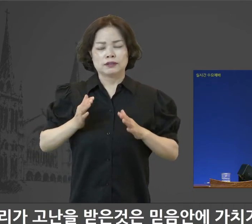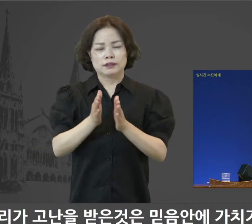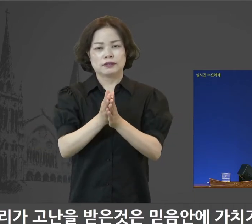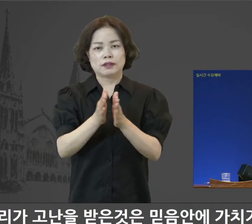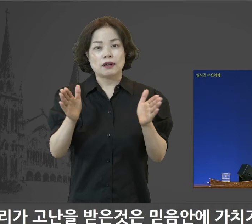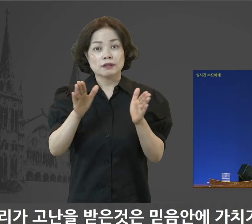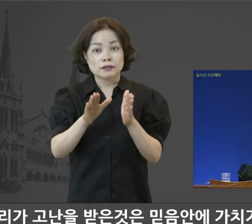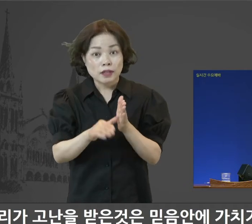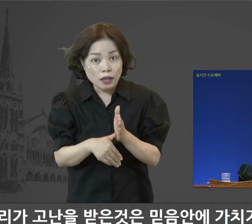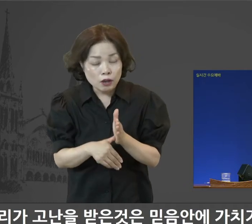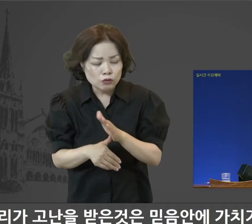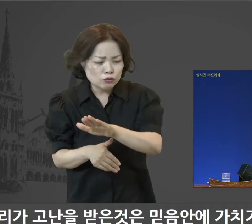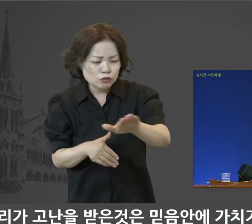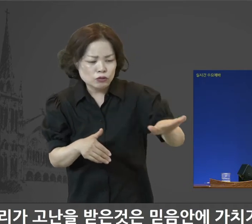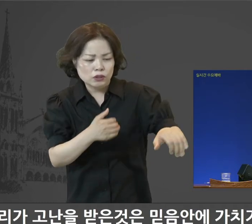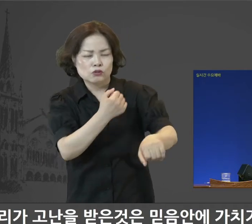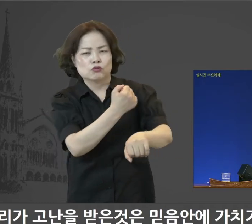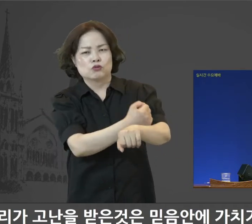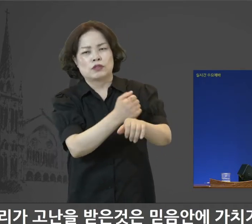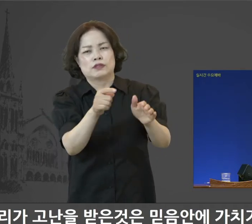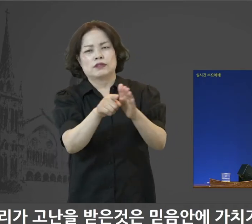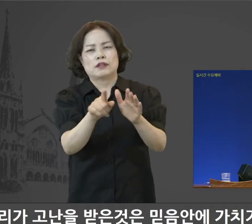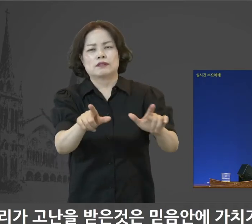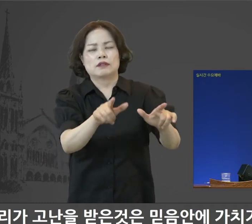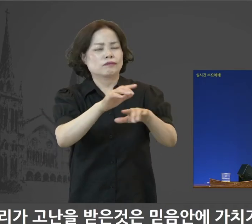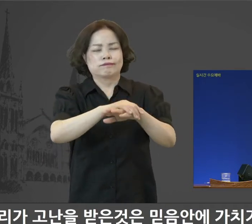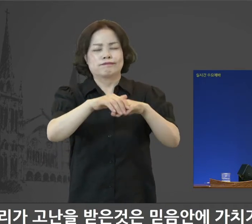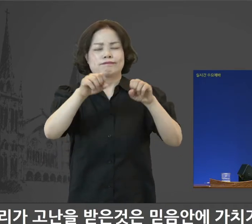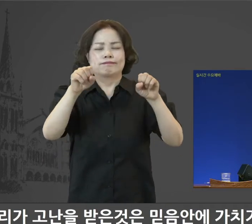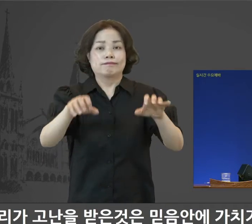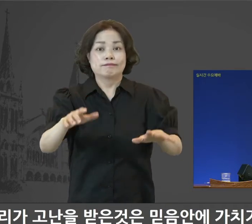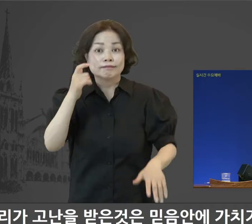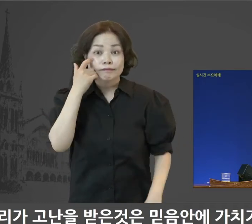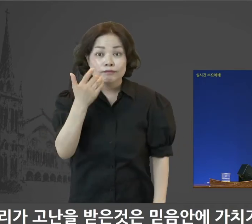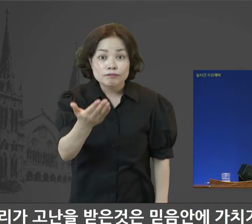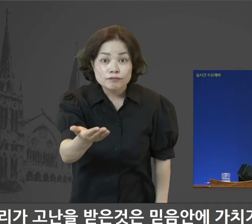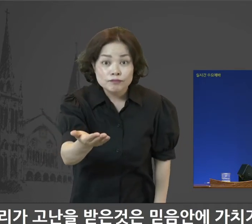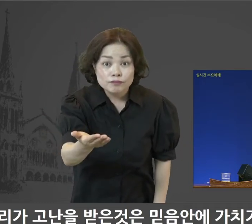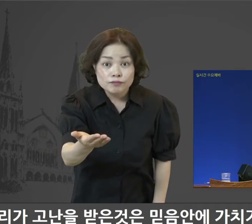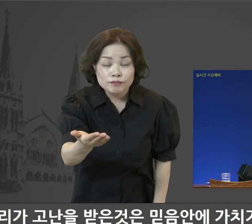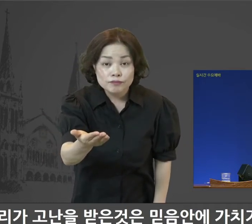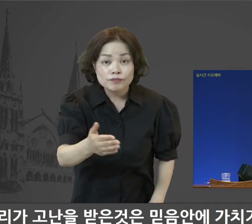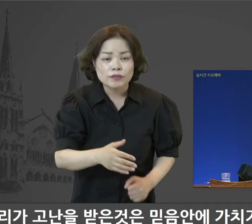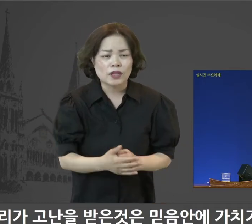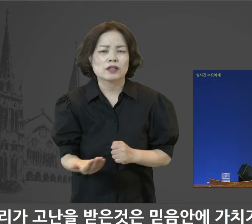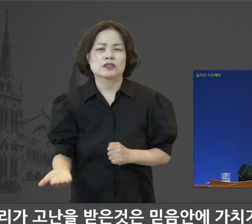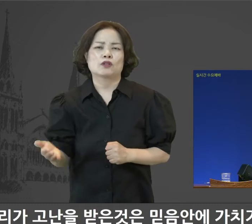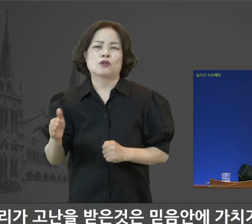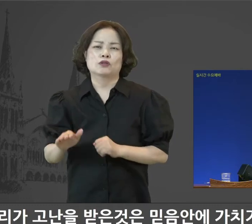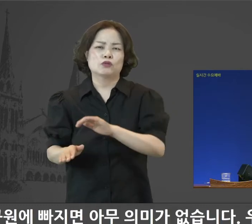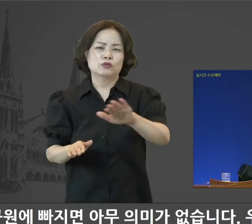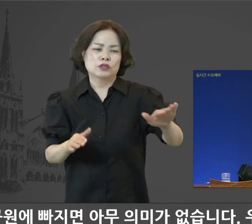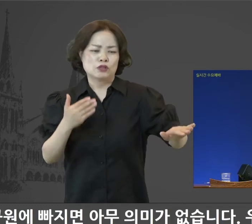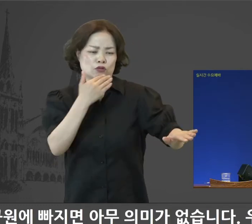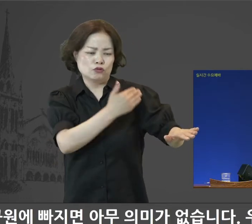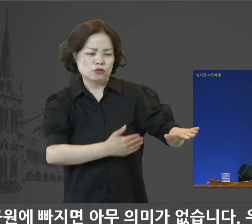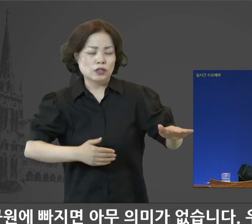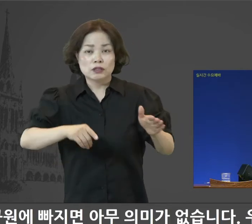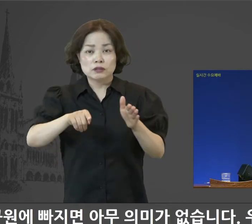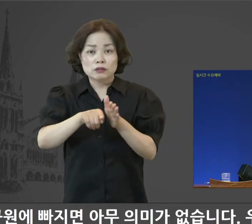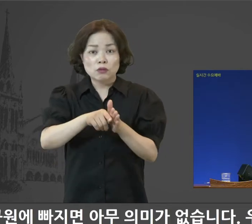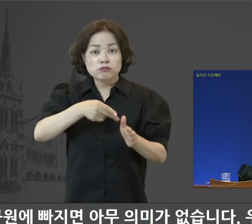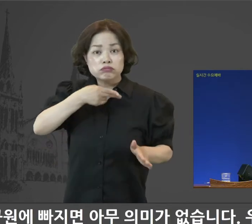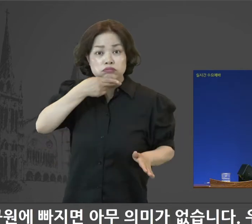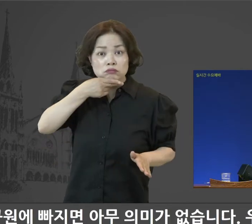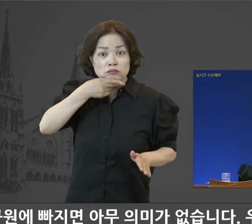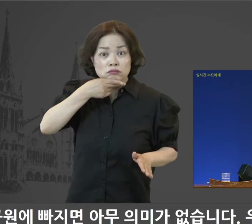때 우리가 수고한 신앙생활이 헛것이 되지 않겠습니까? 그러나 우리가 육체를 신뢰하지